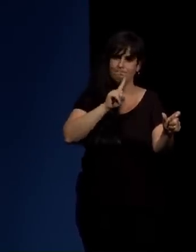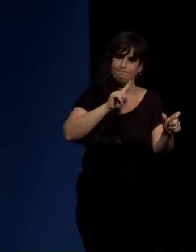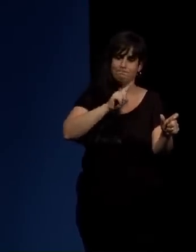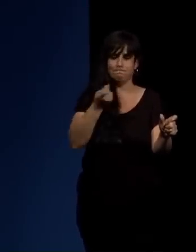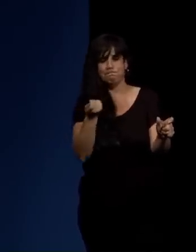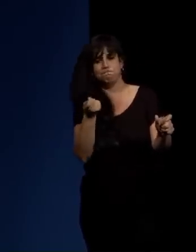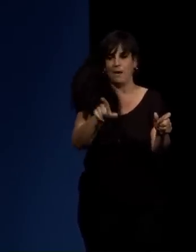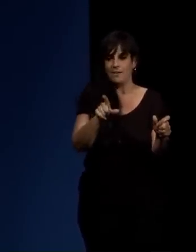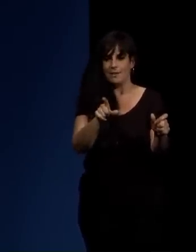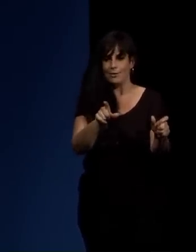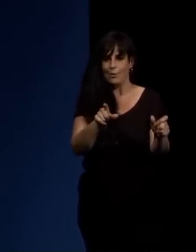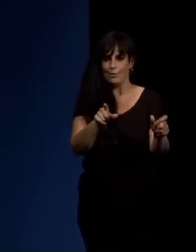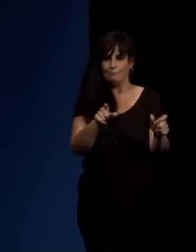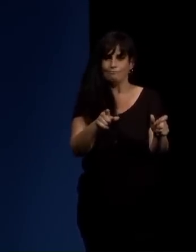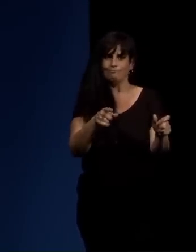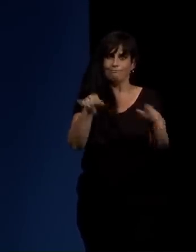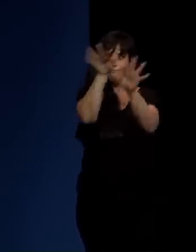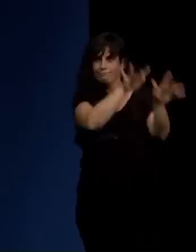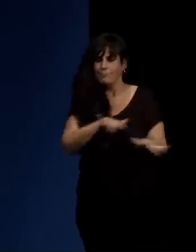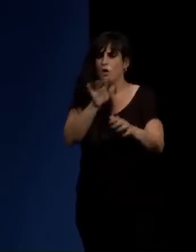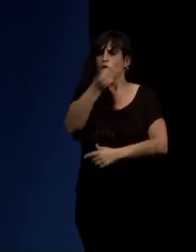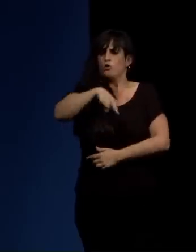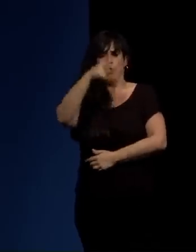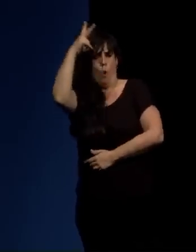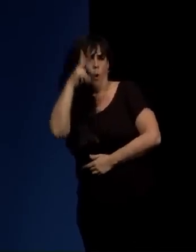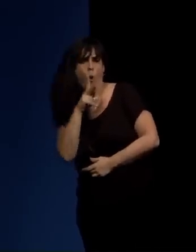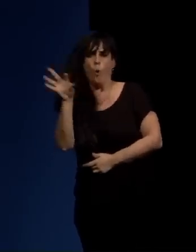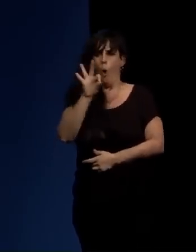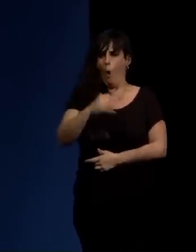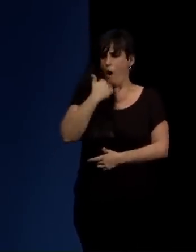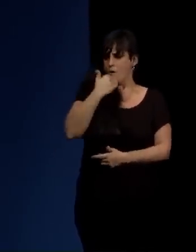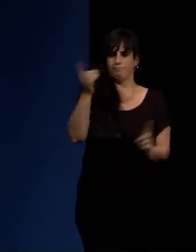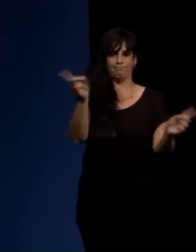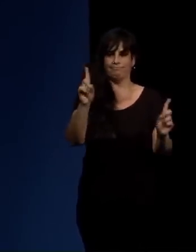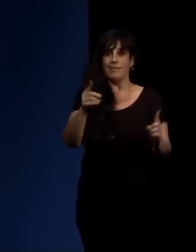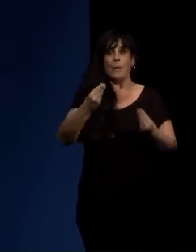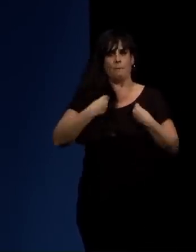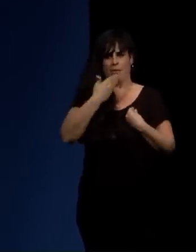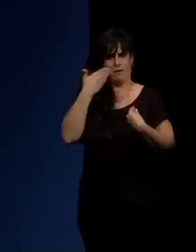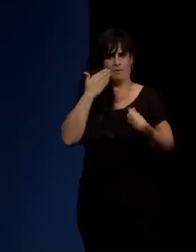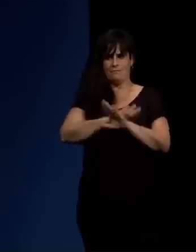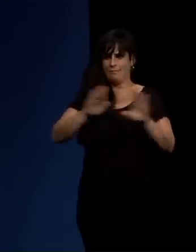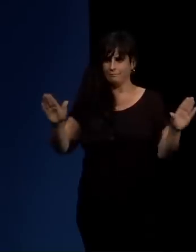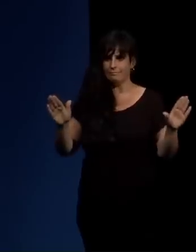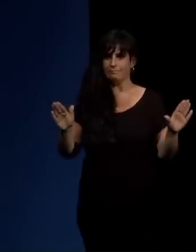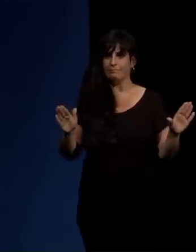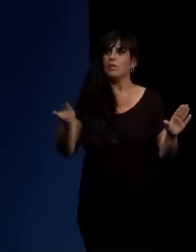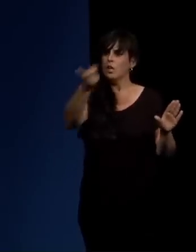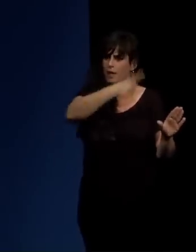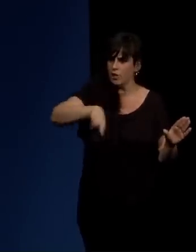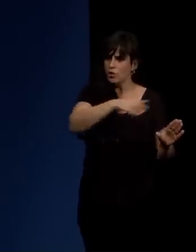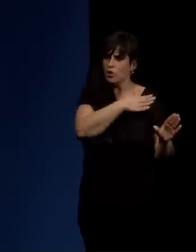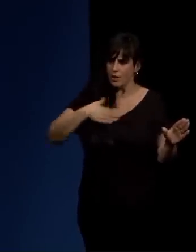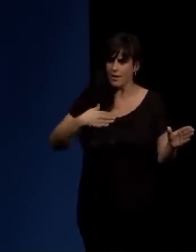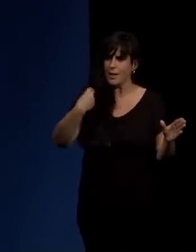queremos ir en yates, nós non queremos luxos asiáticos, queremos só unha vida digna, e somos moitos máis que eles os que queremos só eso, unha